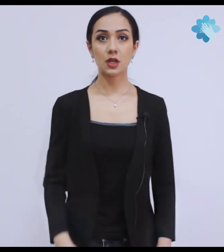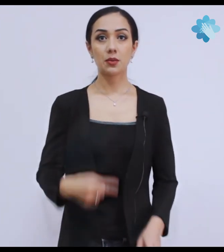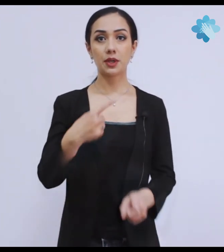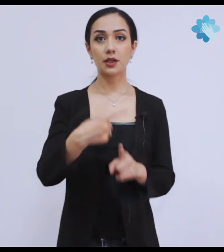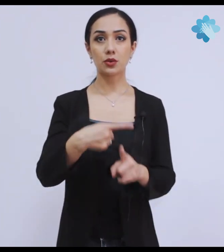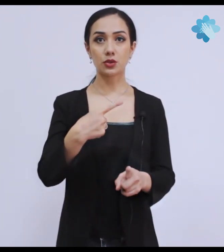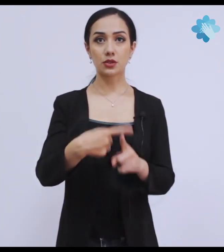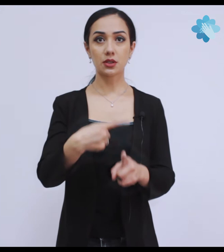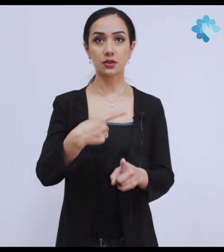перекресток